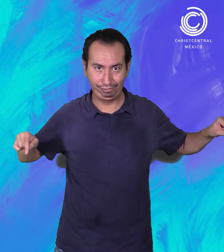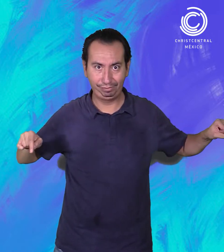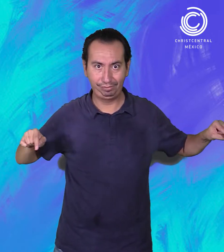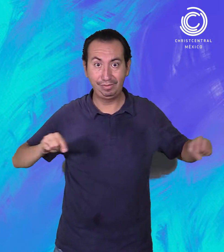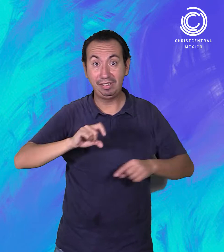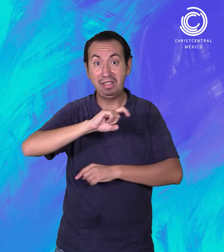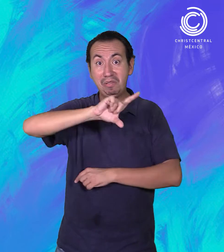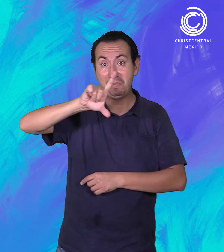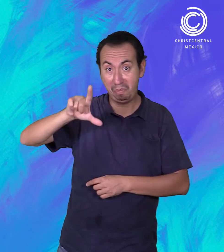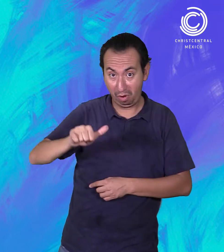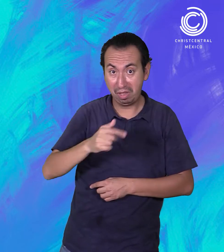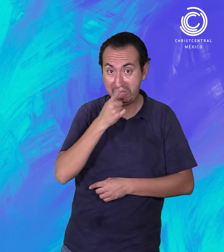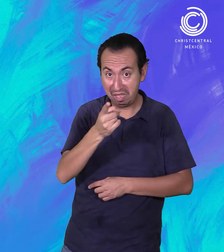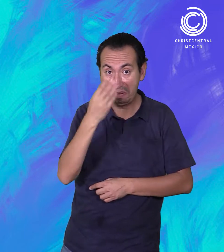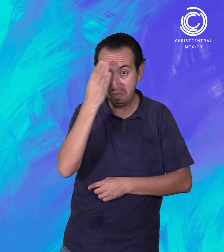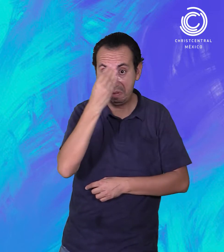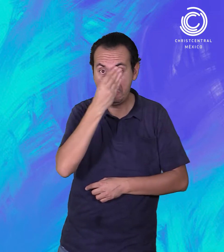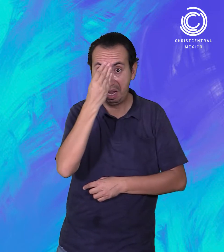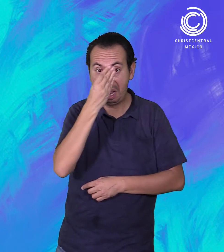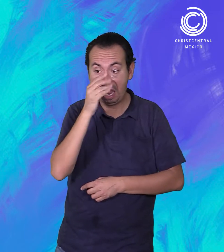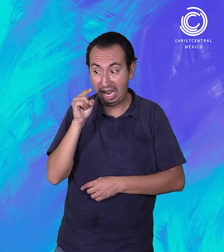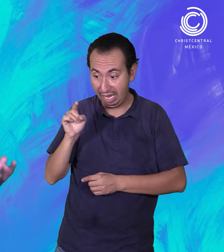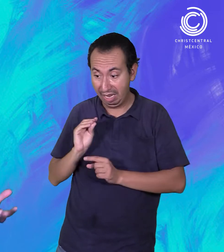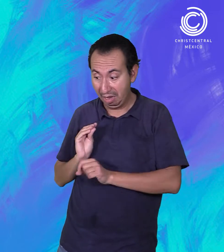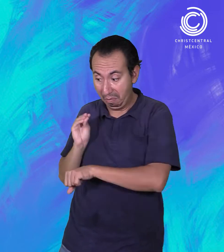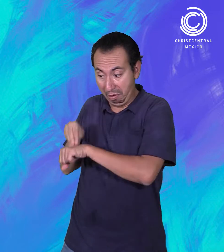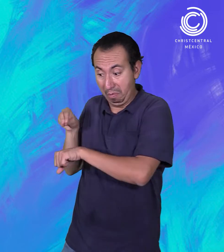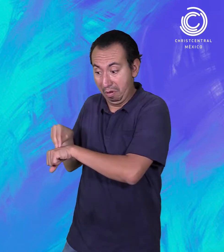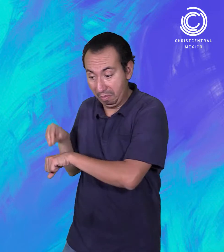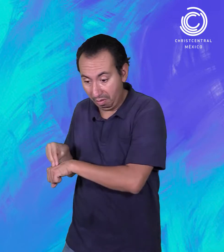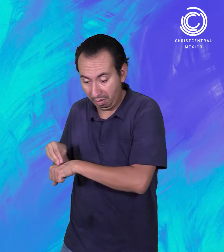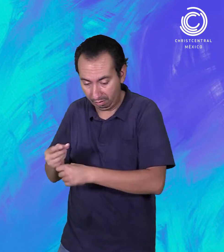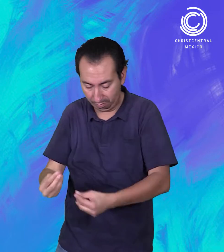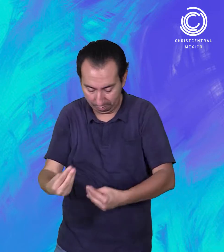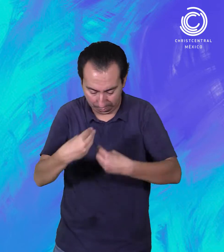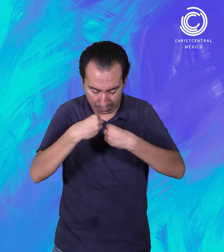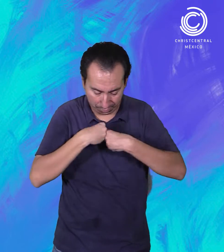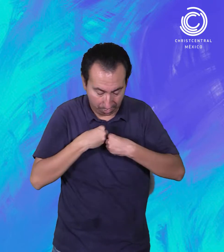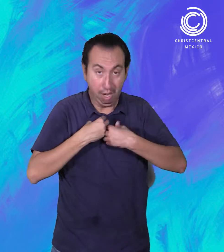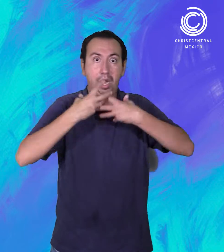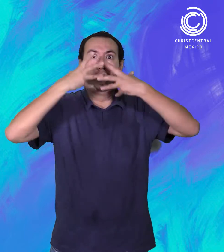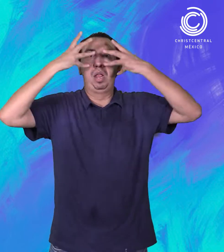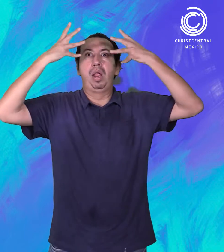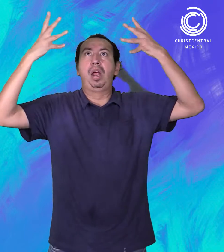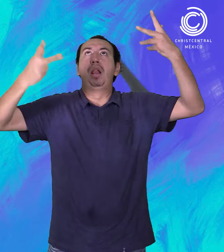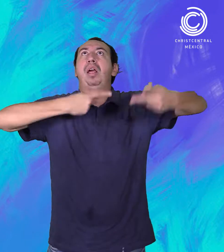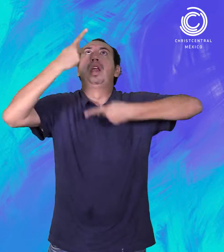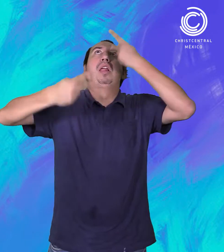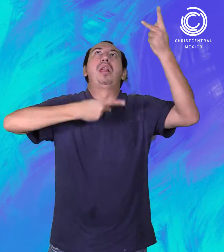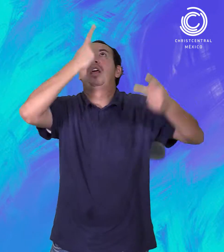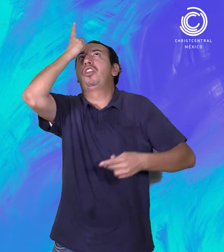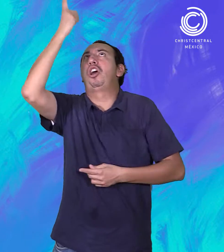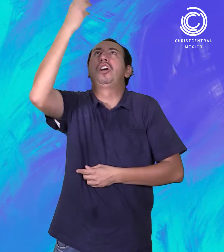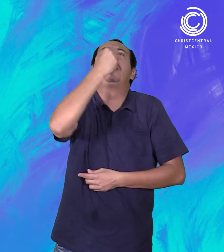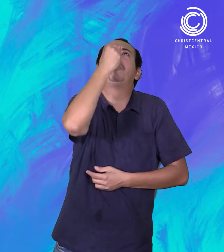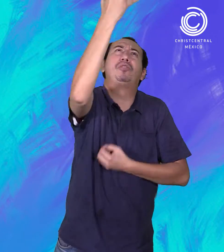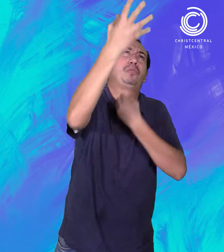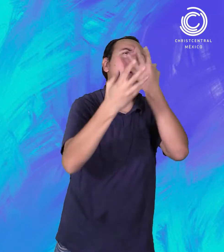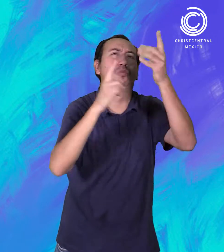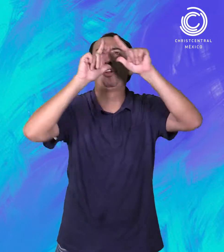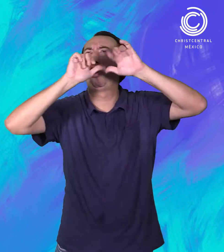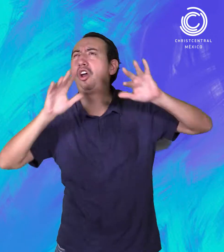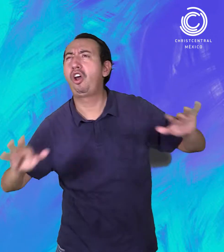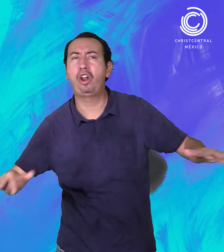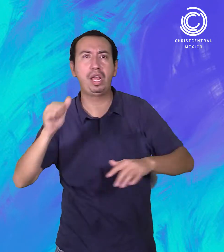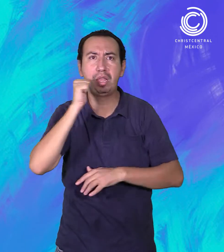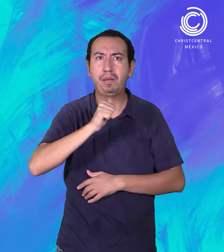lo recibieron, dice así la Escritura, comenzaron a profetizar. Pero el contexto nos dice que no fue como algo permanente, o sea que